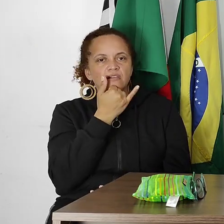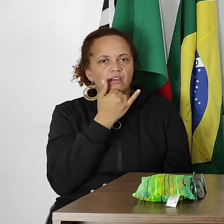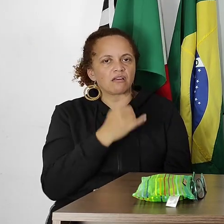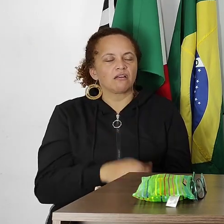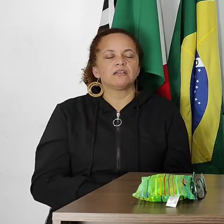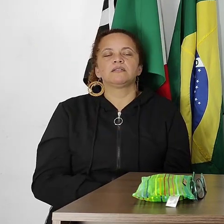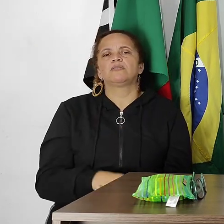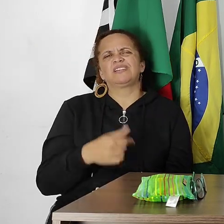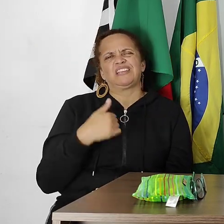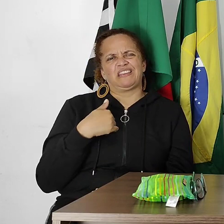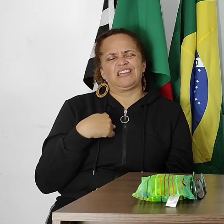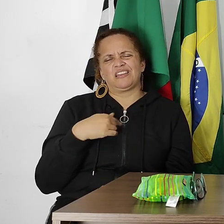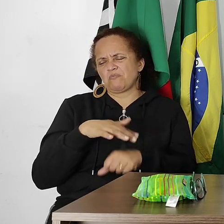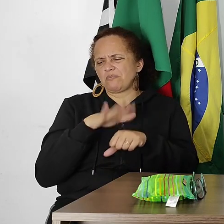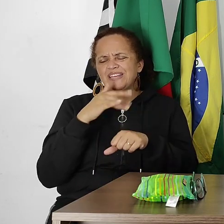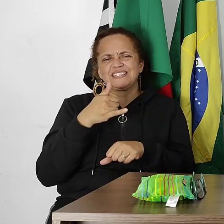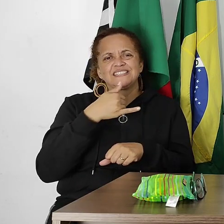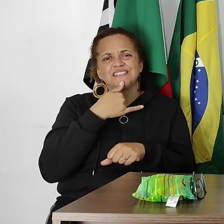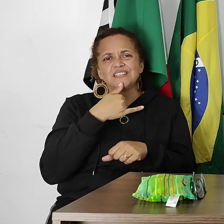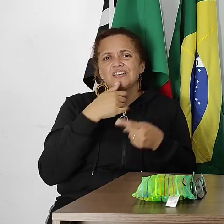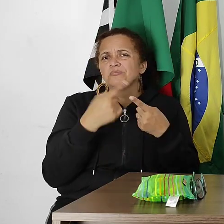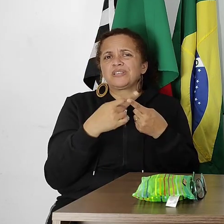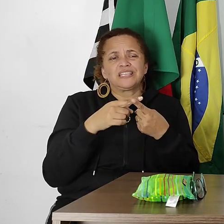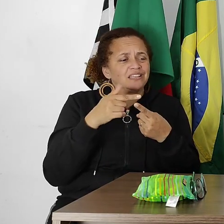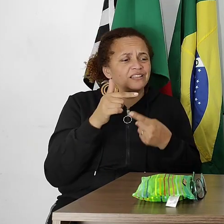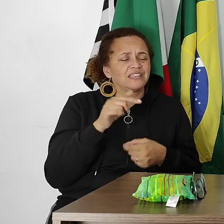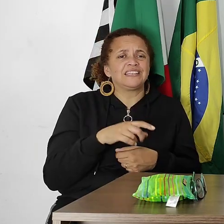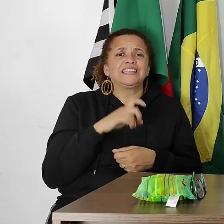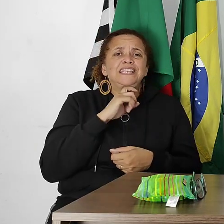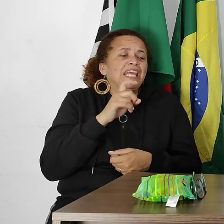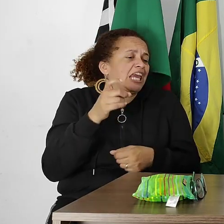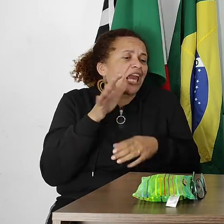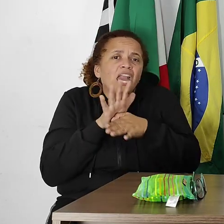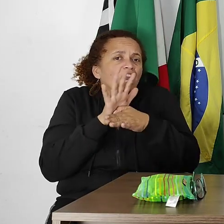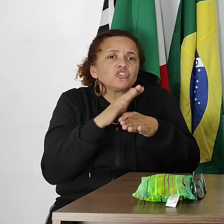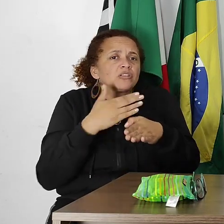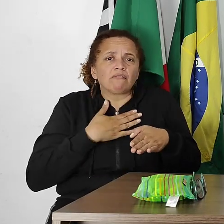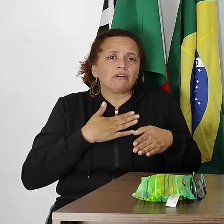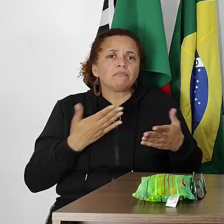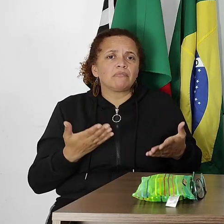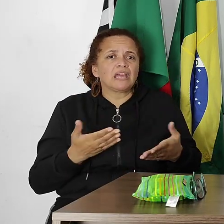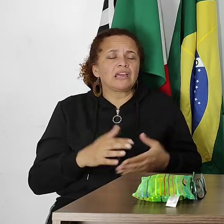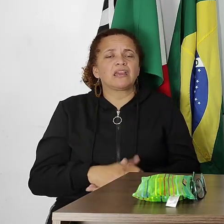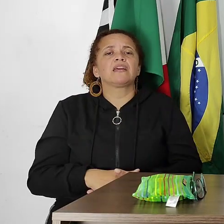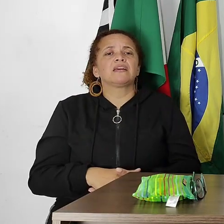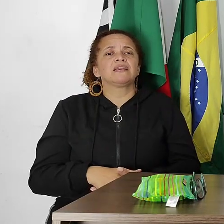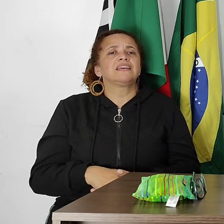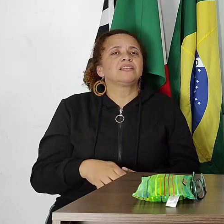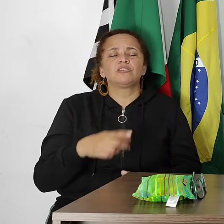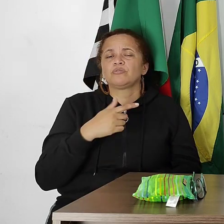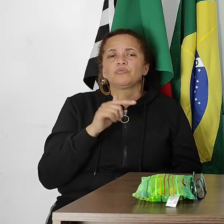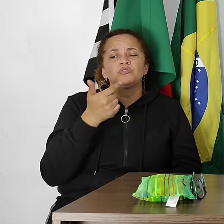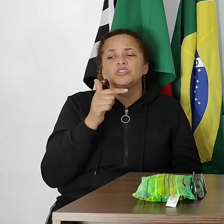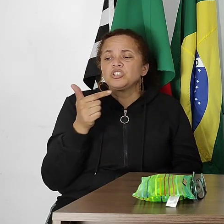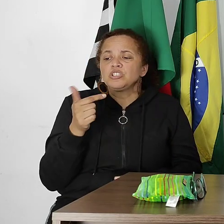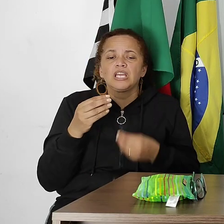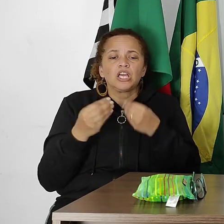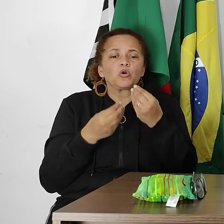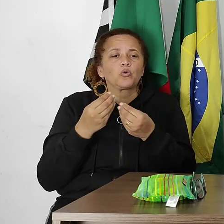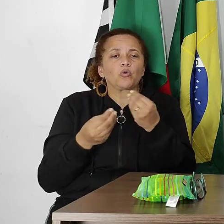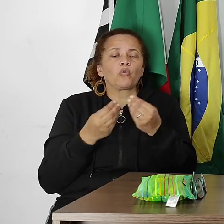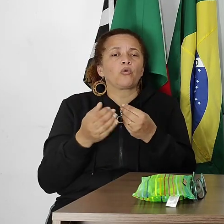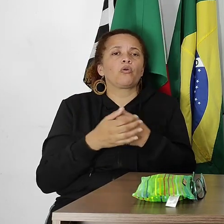deixava mais triste é porque eu não tinha ninguém do meu lado. Poucas pessoas estavam do meu lado. Eu não podia contar muito, porque a minha